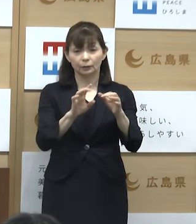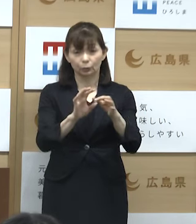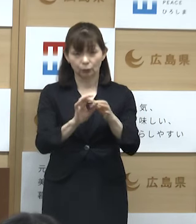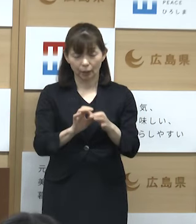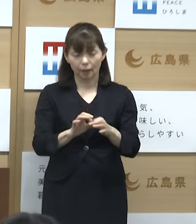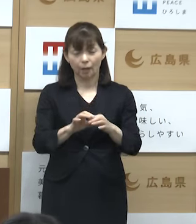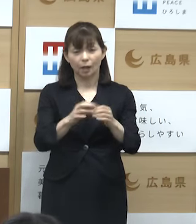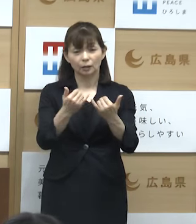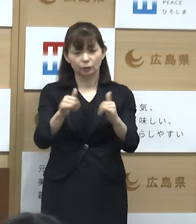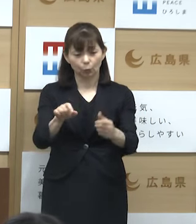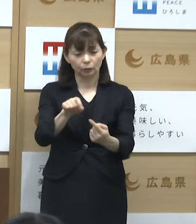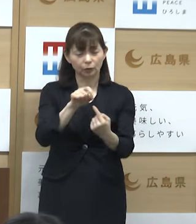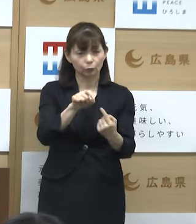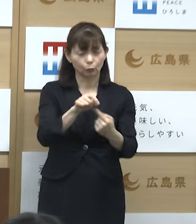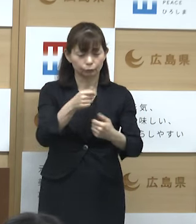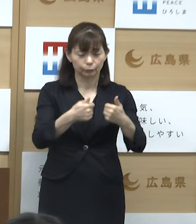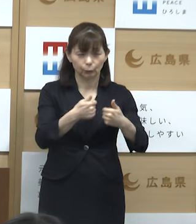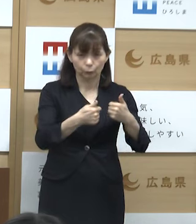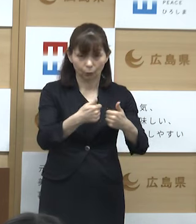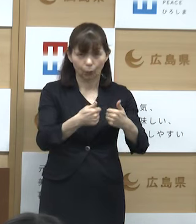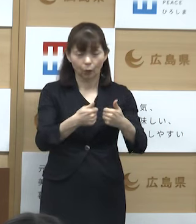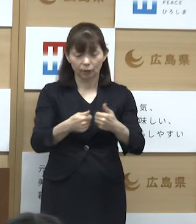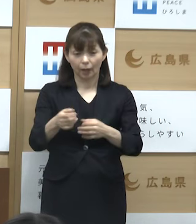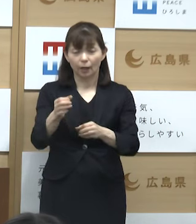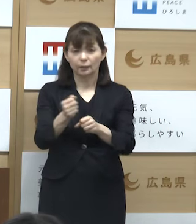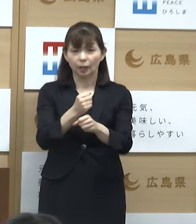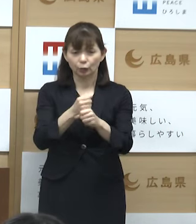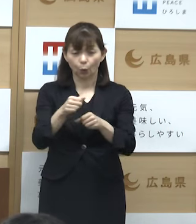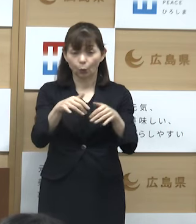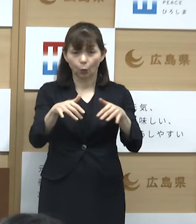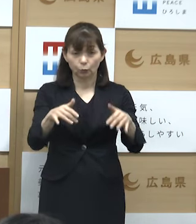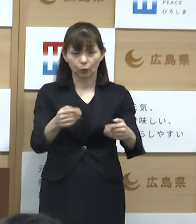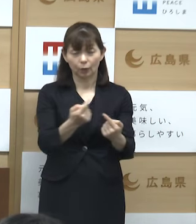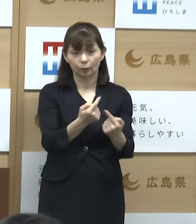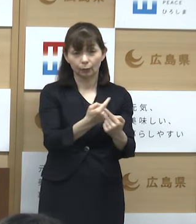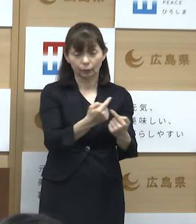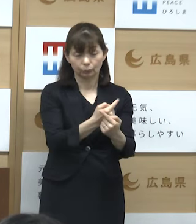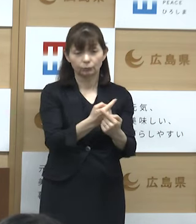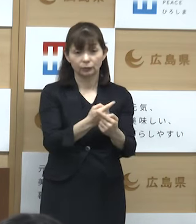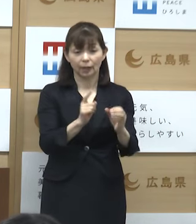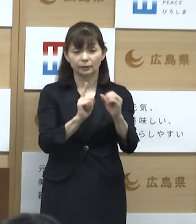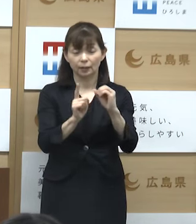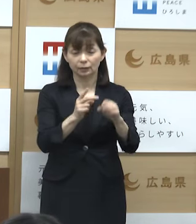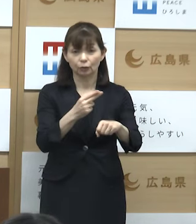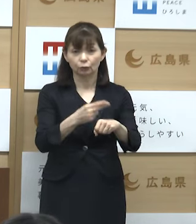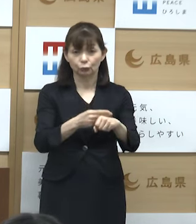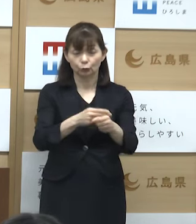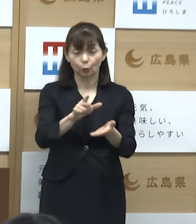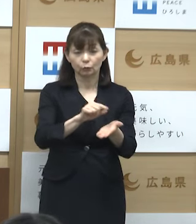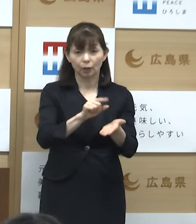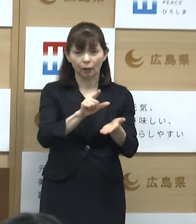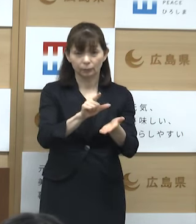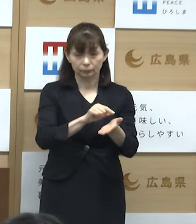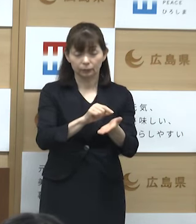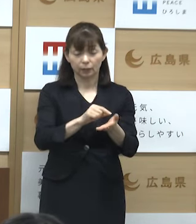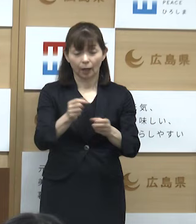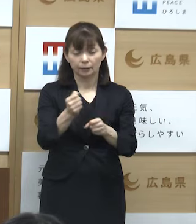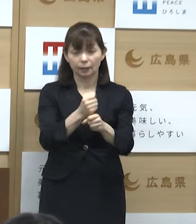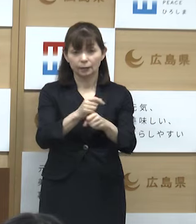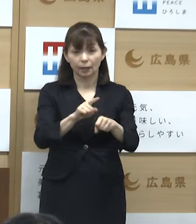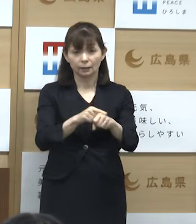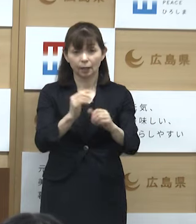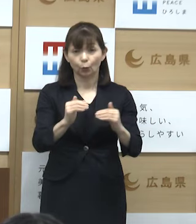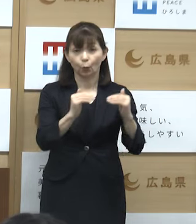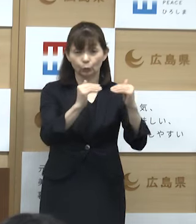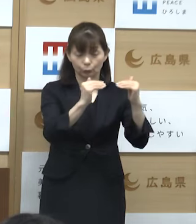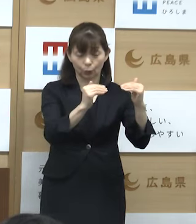化や産業構造の変化が進む中で、デジタル技術の活用などによる既存事業の生産性向上、あるいは成